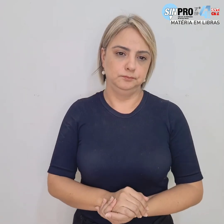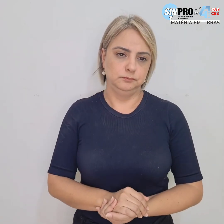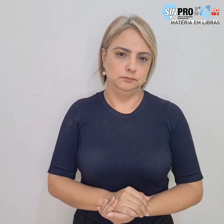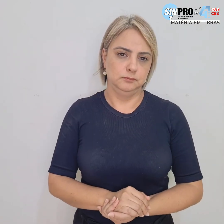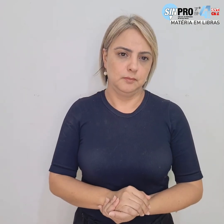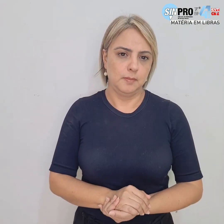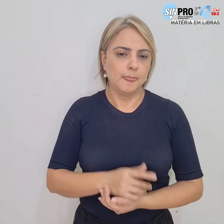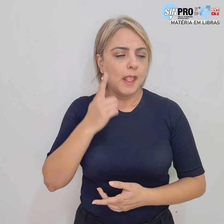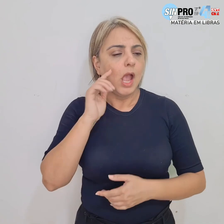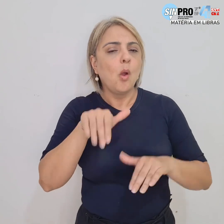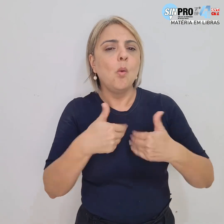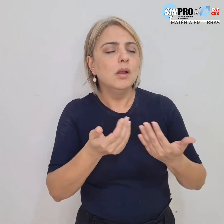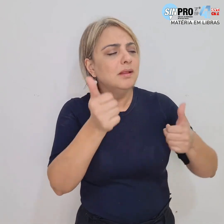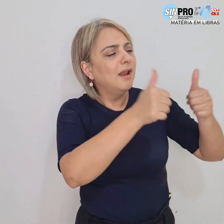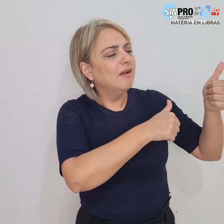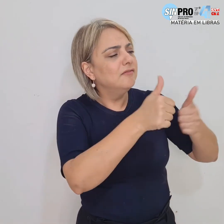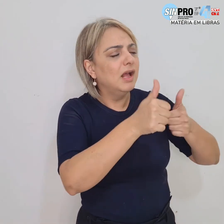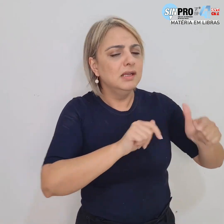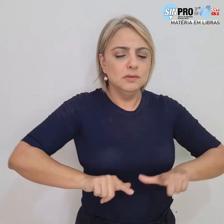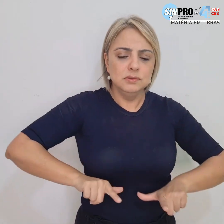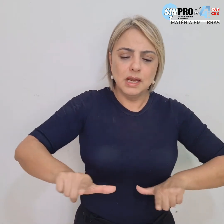ao avaliar a atuação do governo.